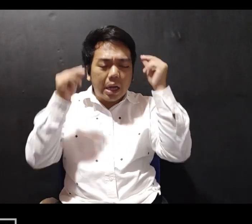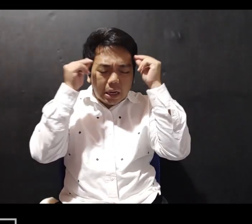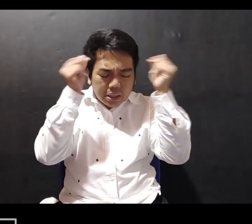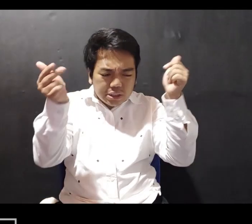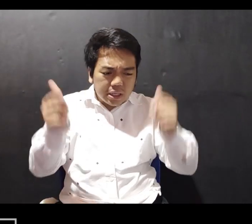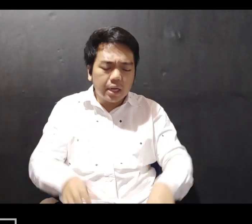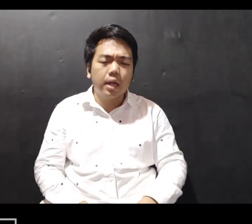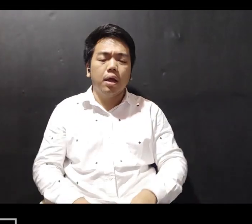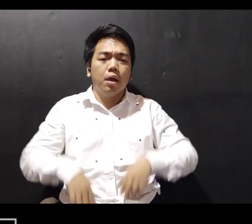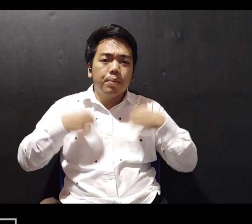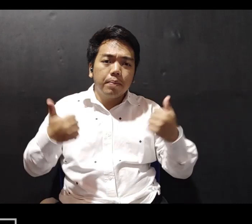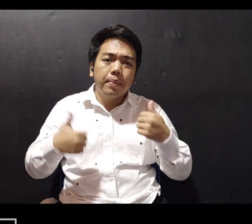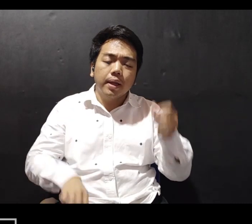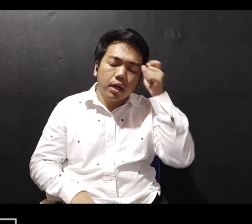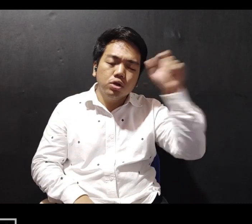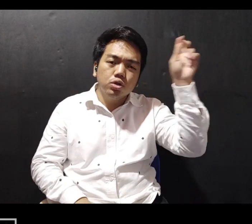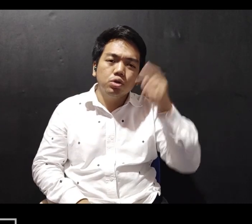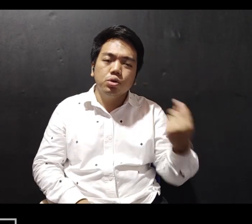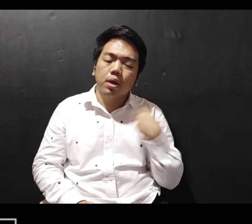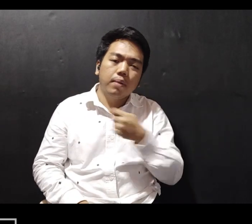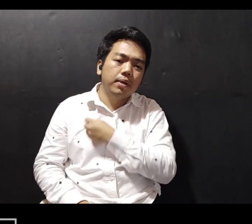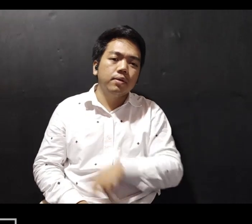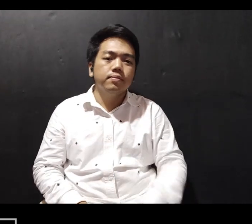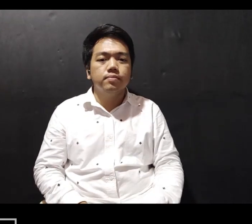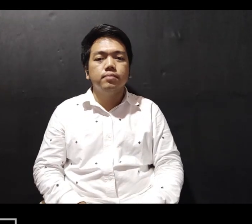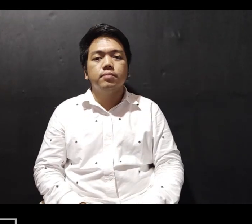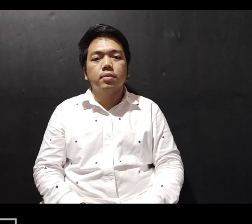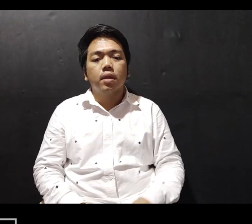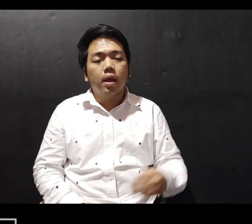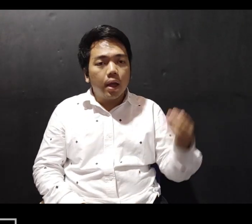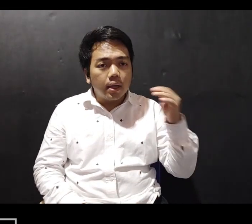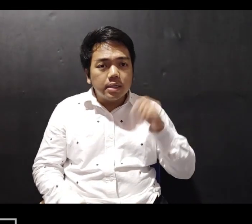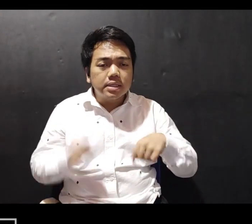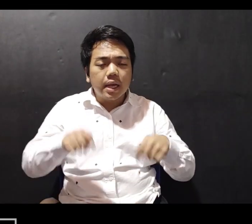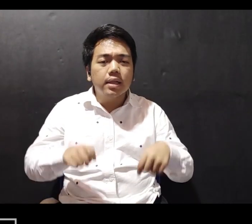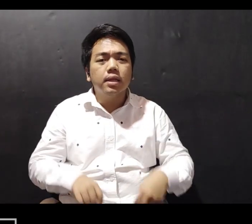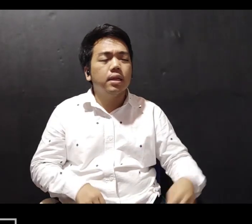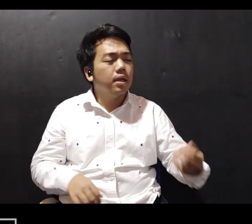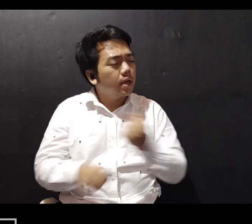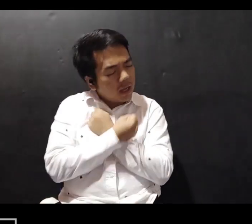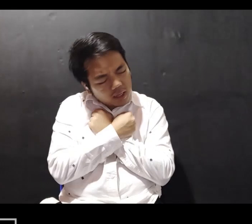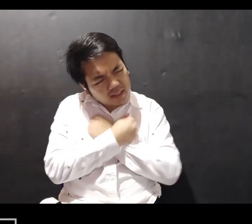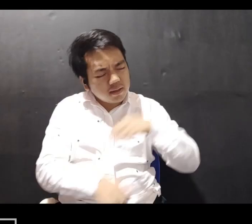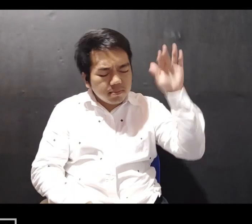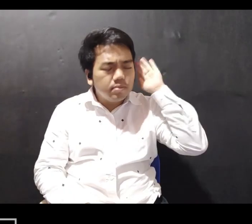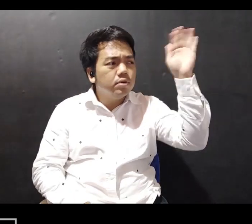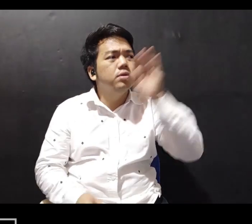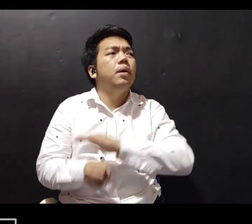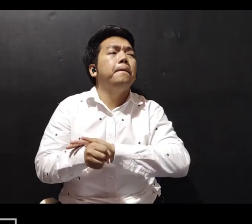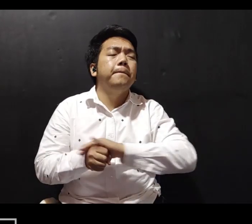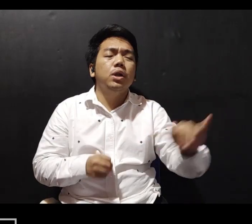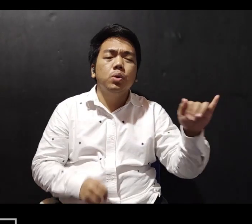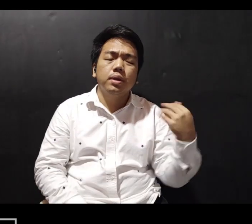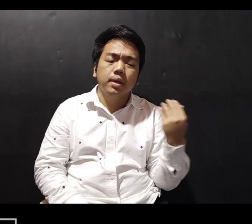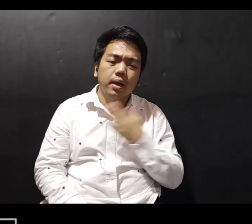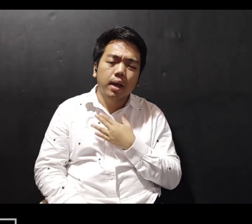mempunyai kebaikan bagi kami. Dan bahkan saat ini kasih setia-Mu memenuhi hati kami, memenuhi hati setiap jemaat,